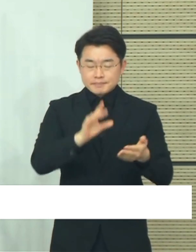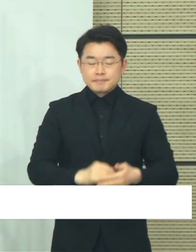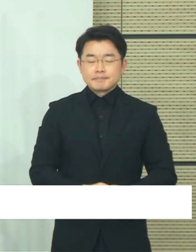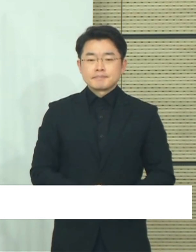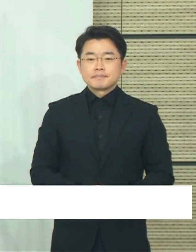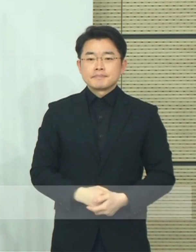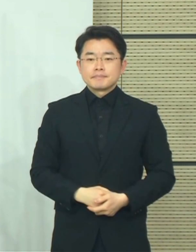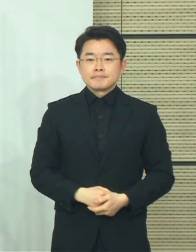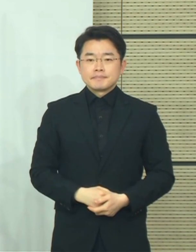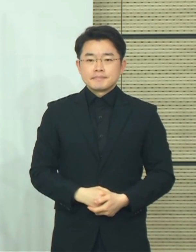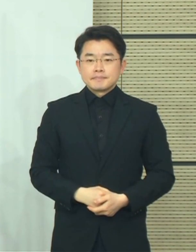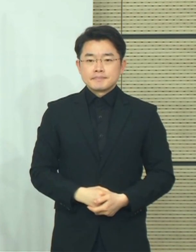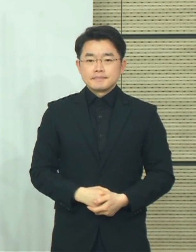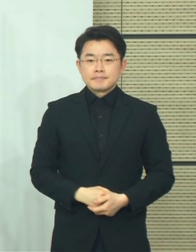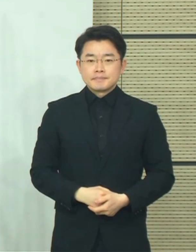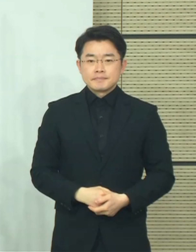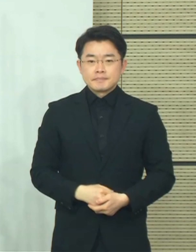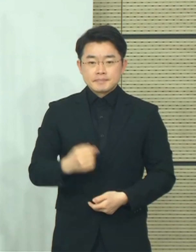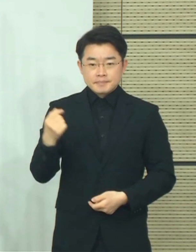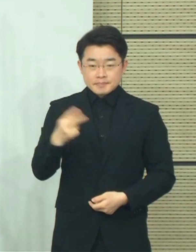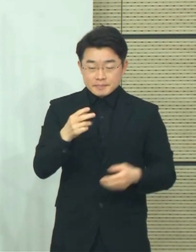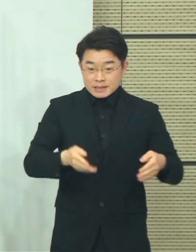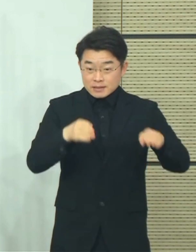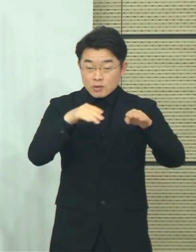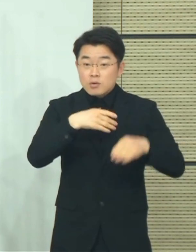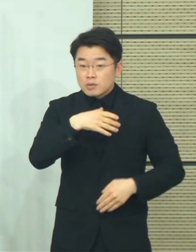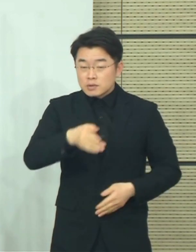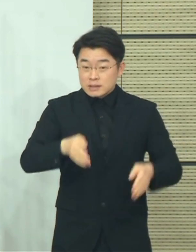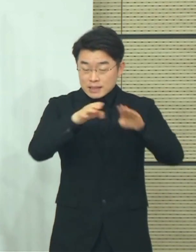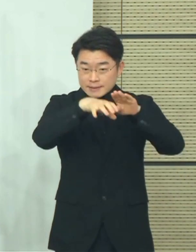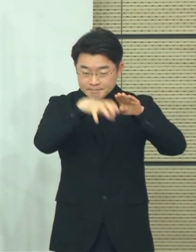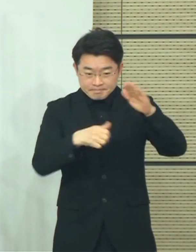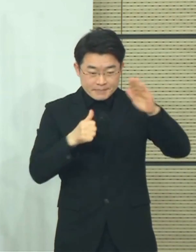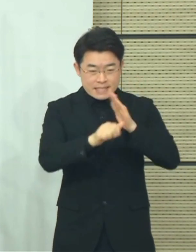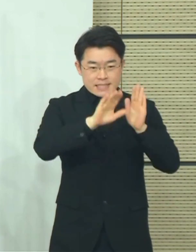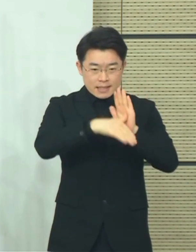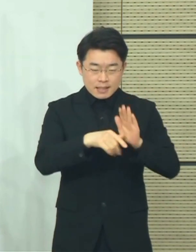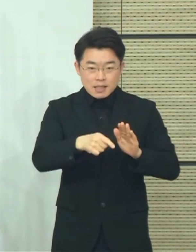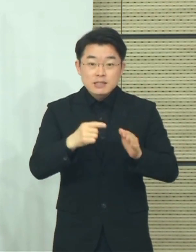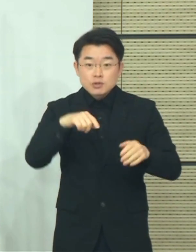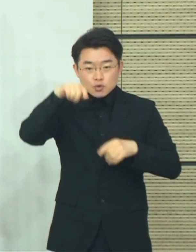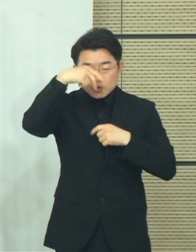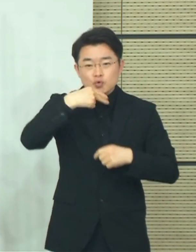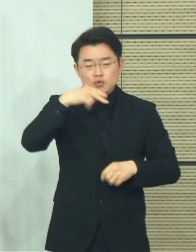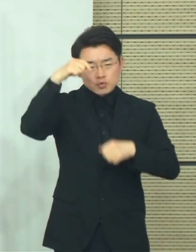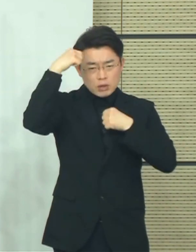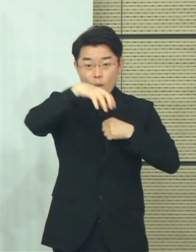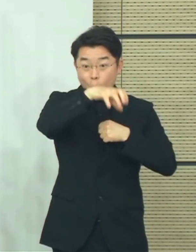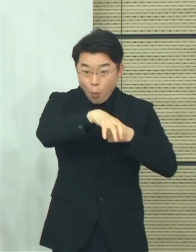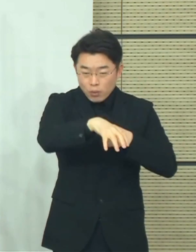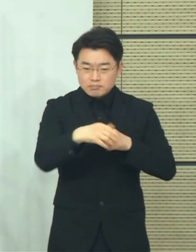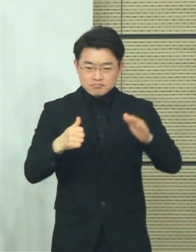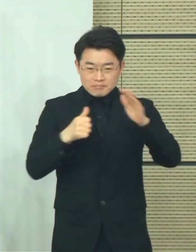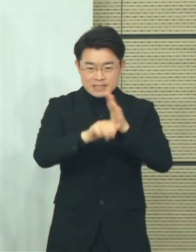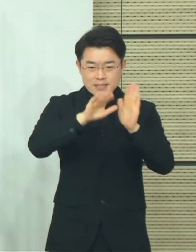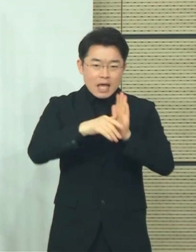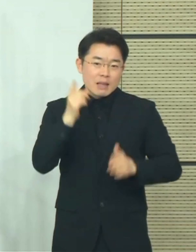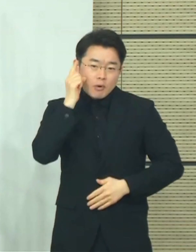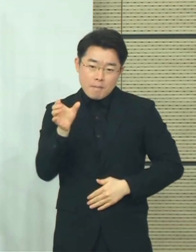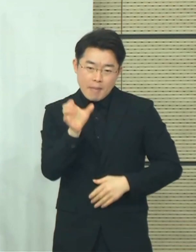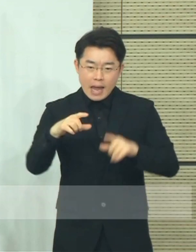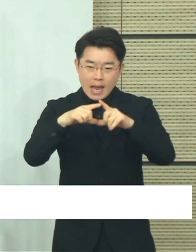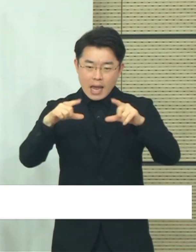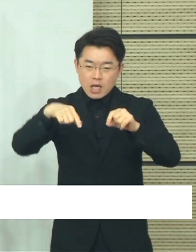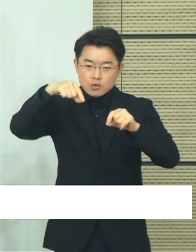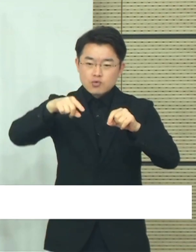허용하지 않습니다. 유흥시설의 경우 전자출입명부를 의무화합니다.